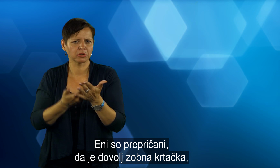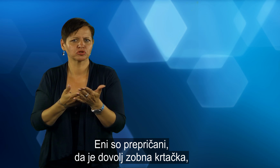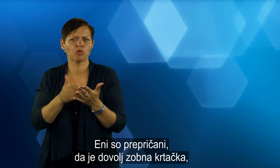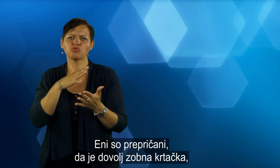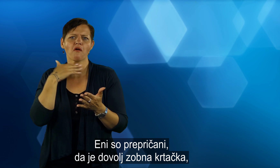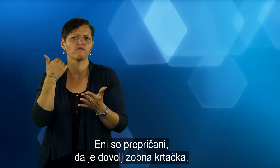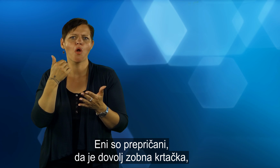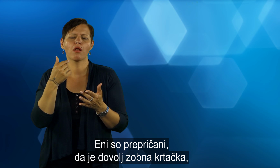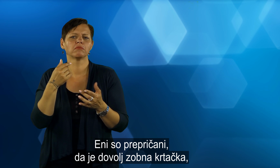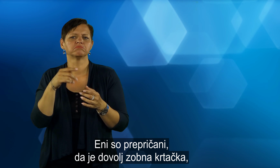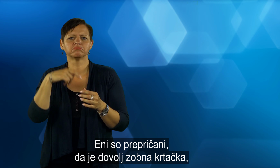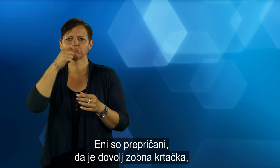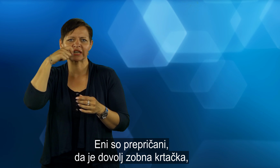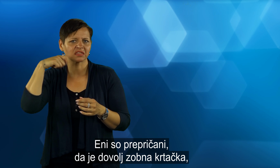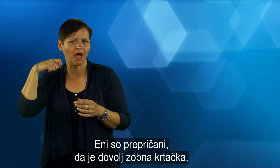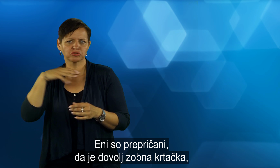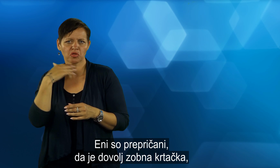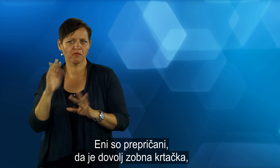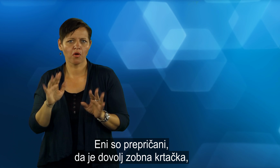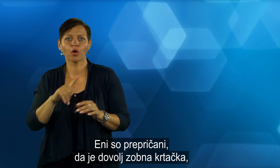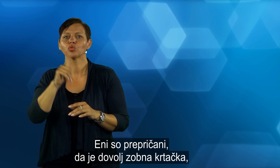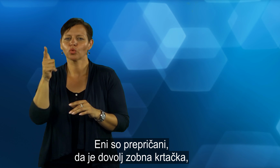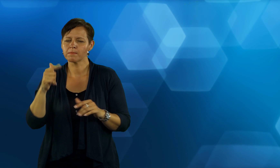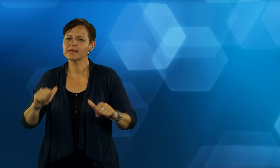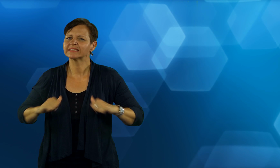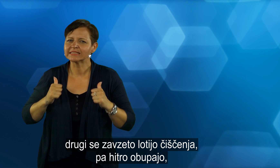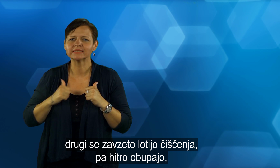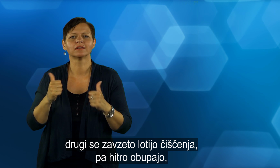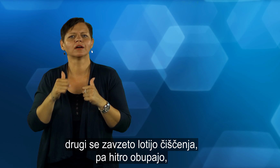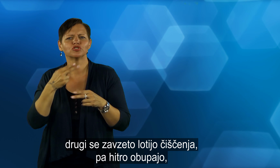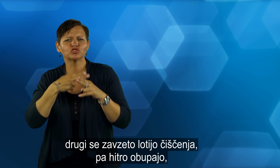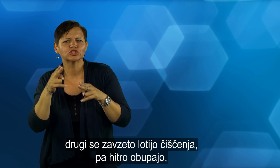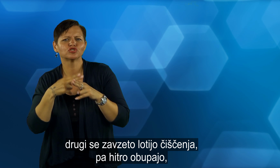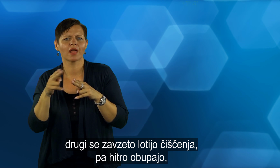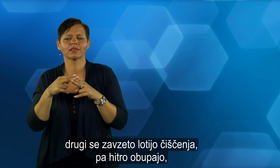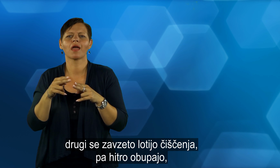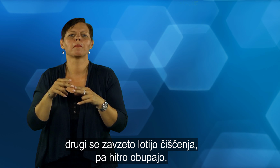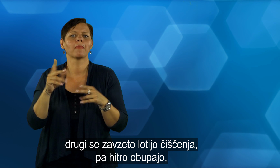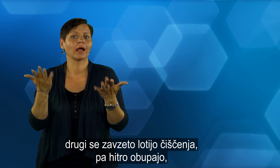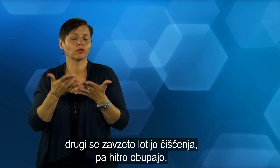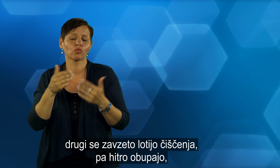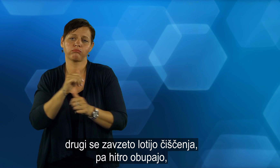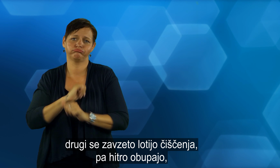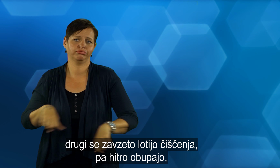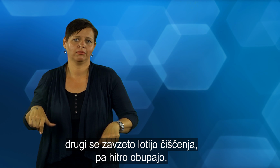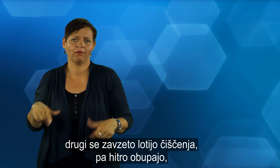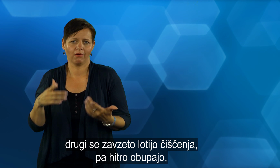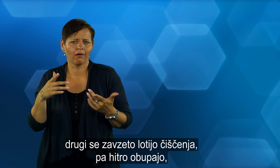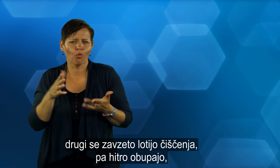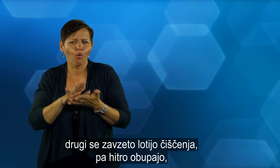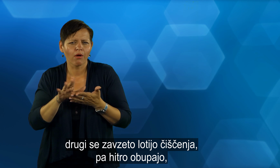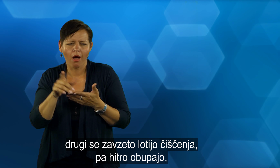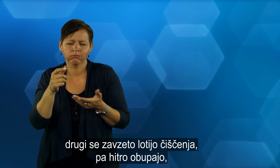da je dovolj zobna krtačka, drugi se zavzeto lotijo čiščenja, pa hitro obupajo, saj je uporaba